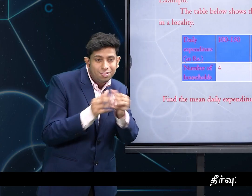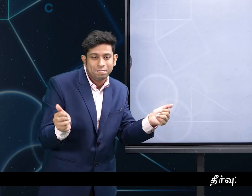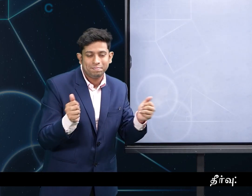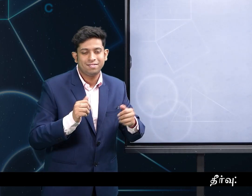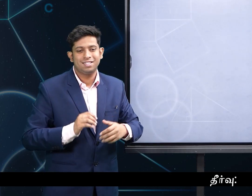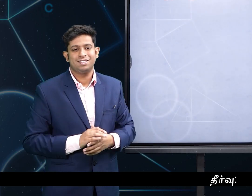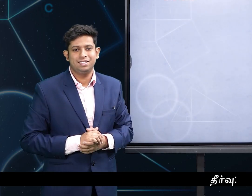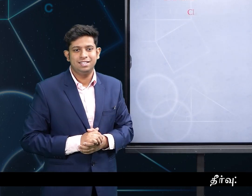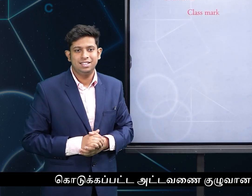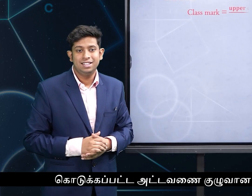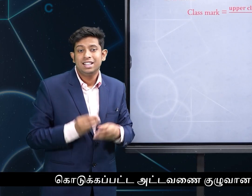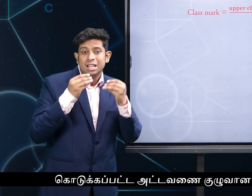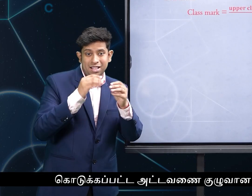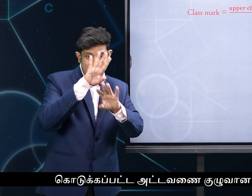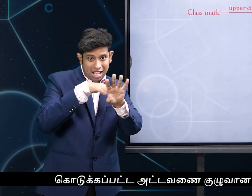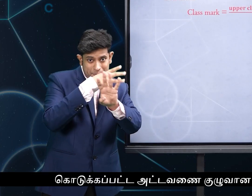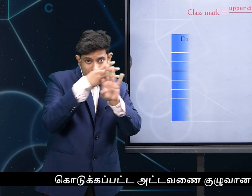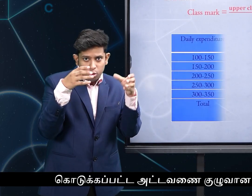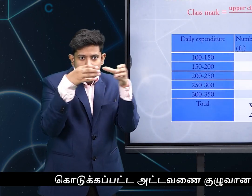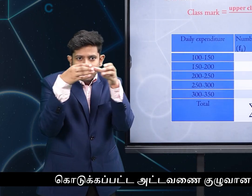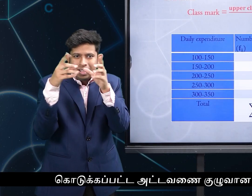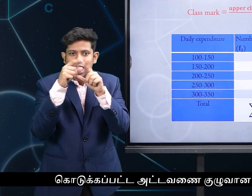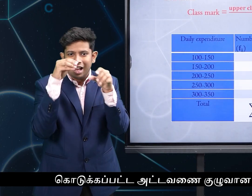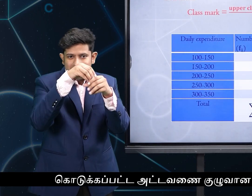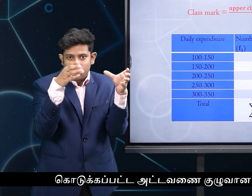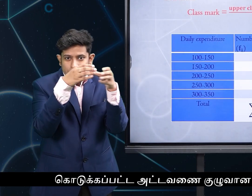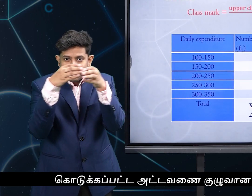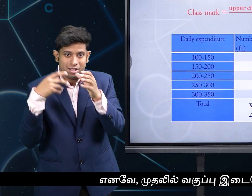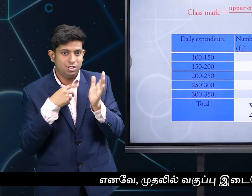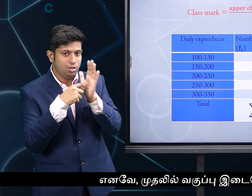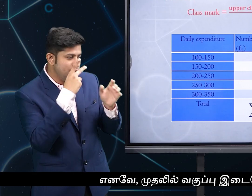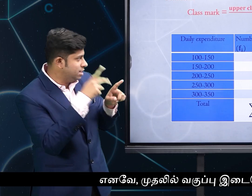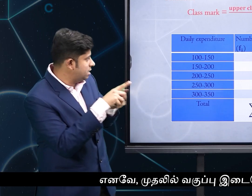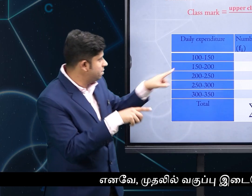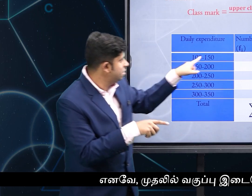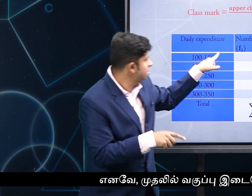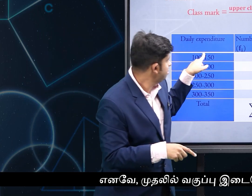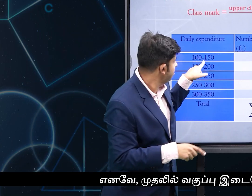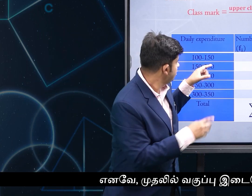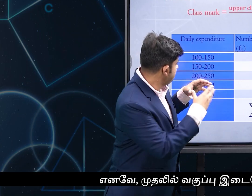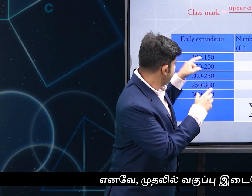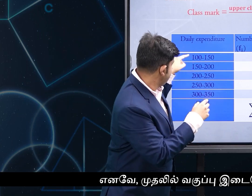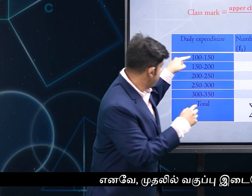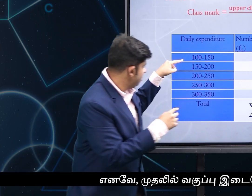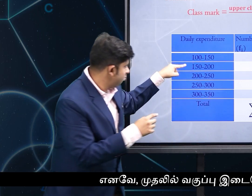தீர்வு: கொடுக்கப்பட்ட அட்டவணையை குழுவான தரவுகளை கொண்டுள்ளது. எனவே முதலில் வகுப்பு